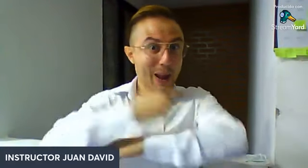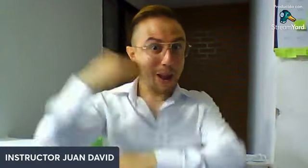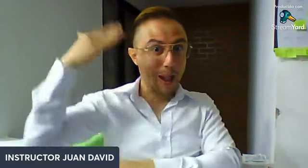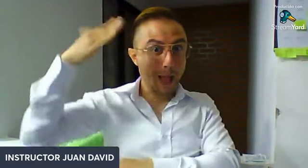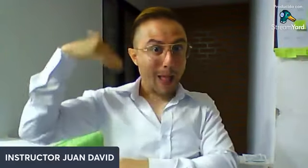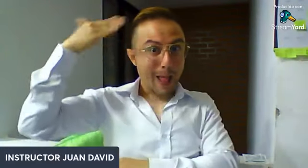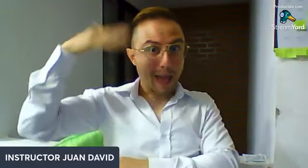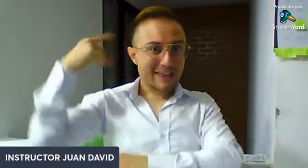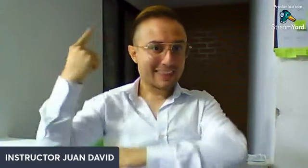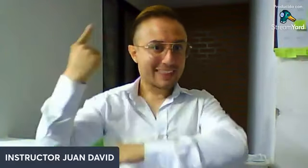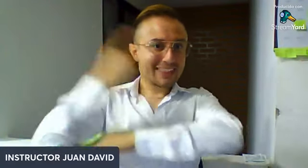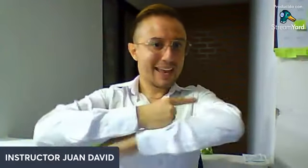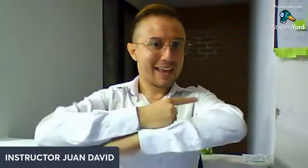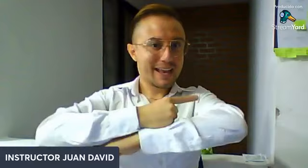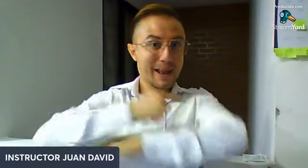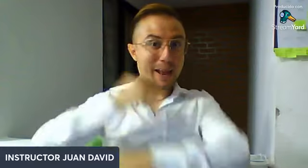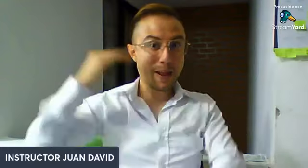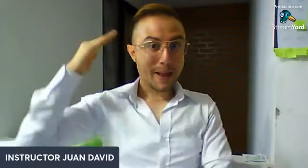Día de los Inocentes.